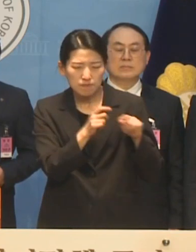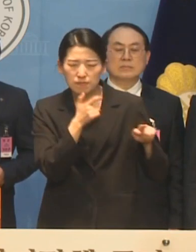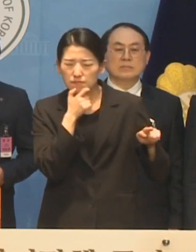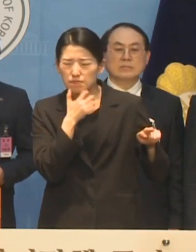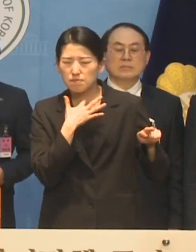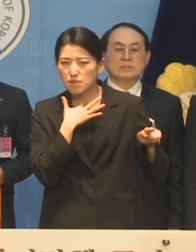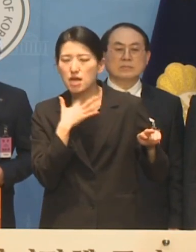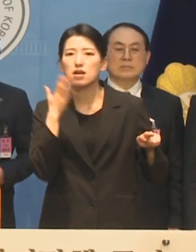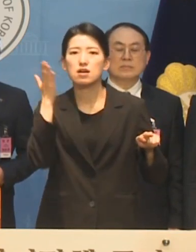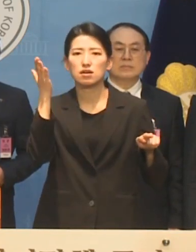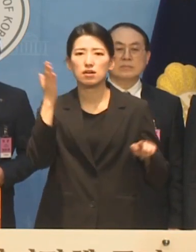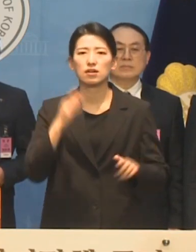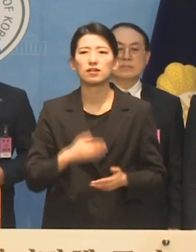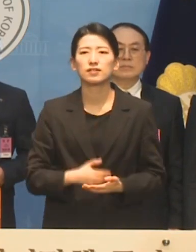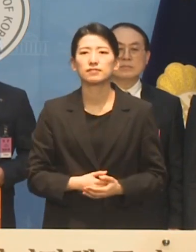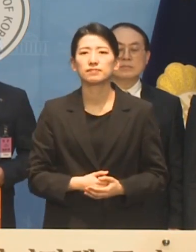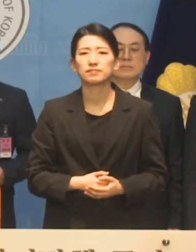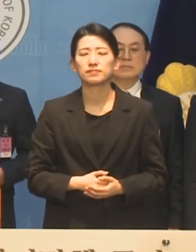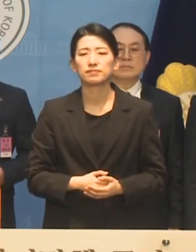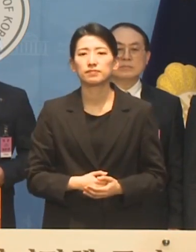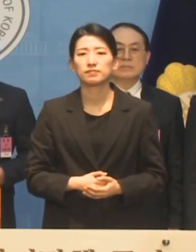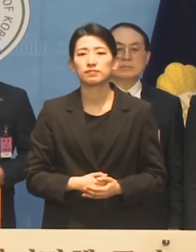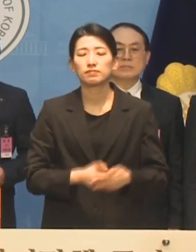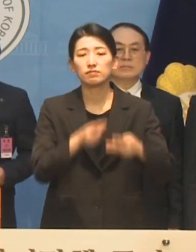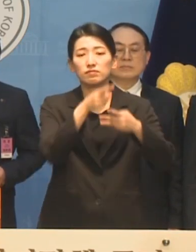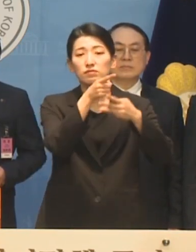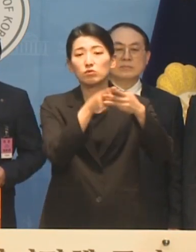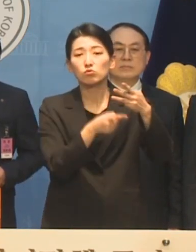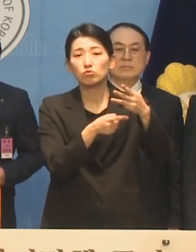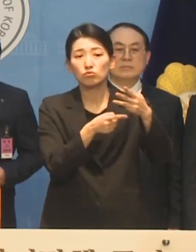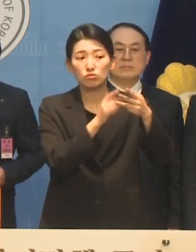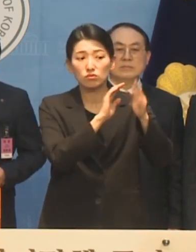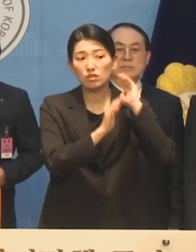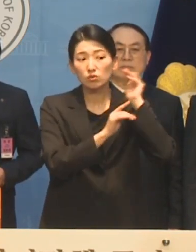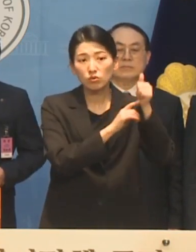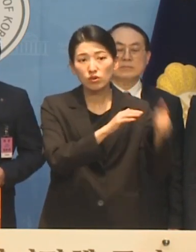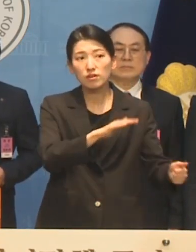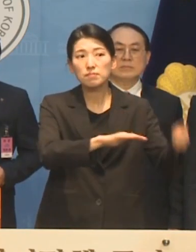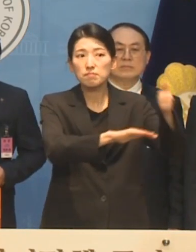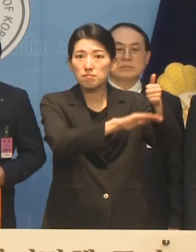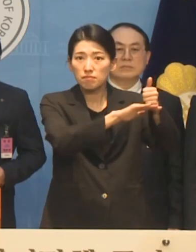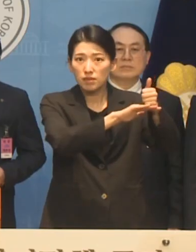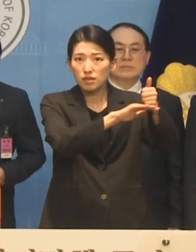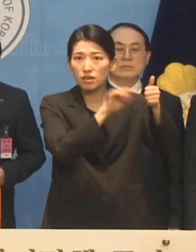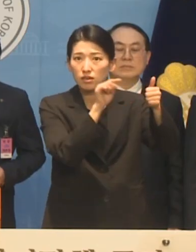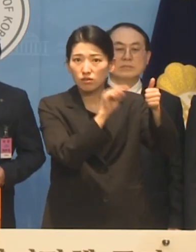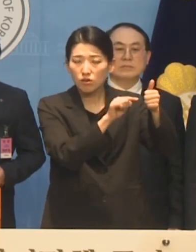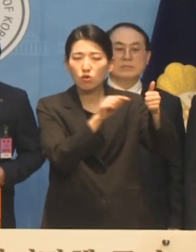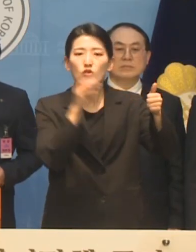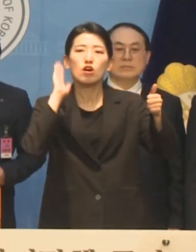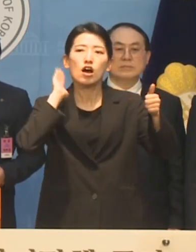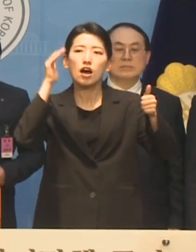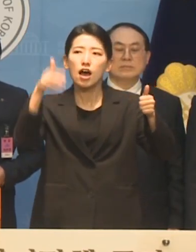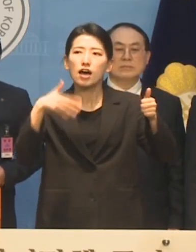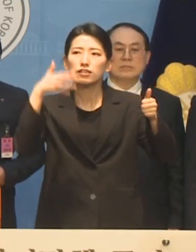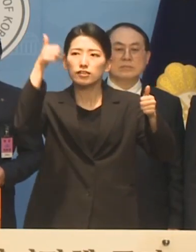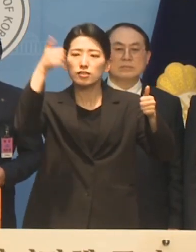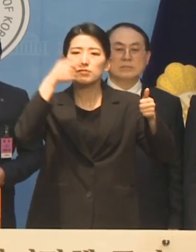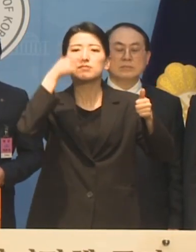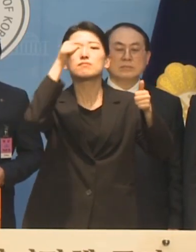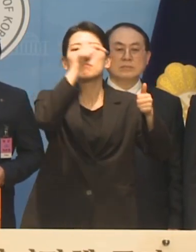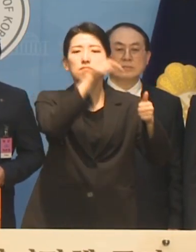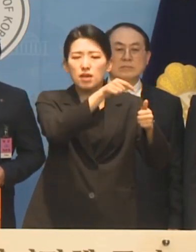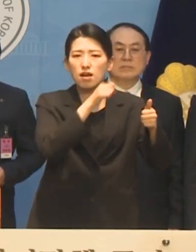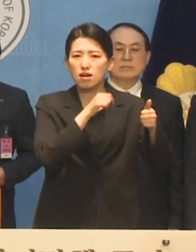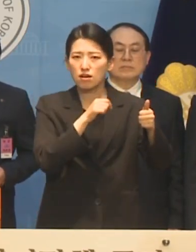싫어하시는 분이십니다. 윤석열 대통령을 하나님께서 세우실 때 저는 아직도 우리 대한민국을 버리지 않았다라고